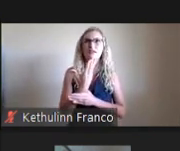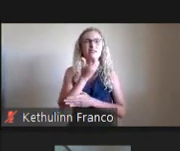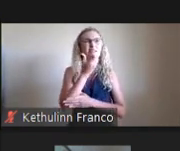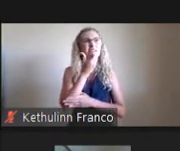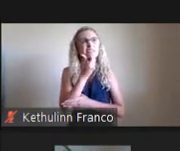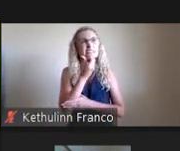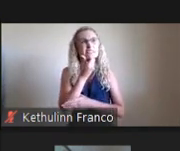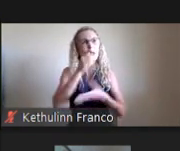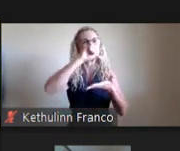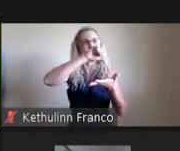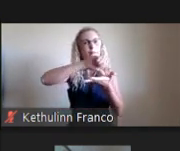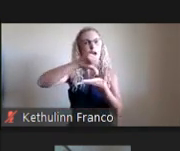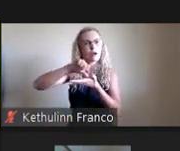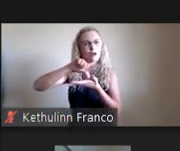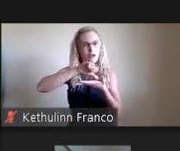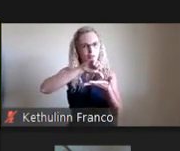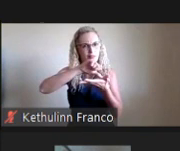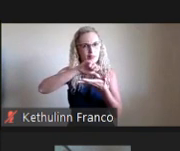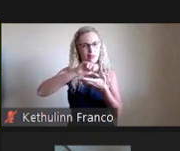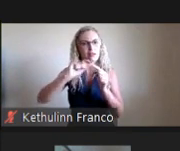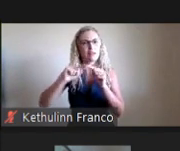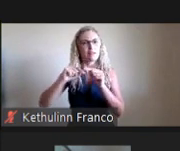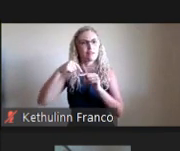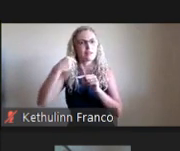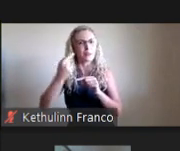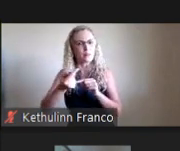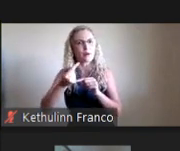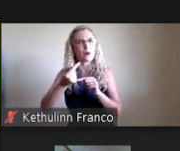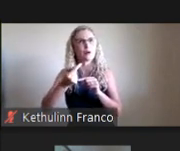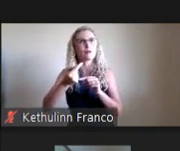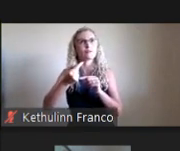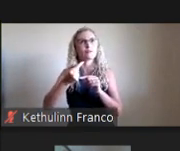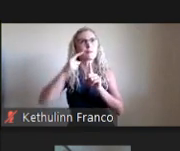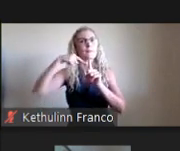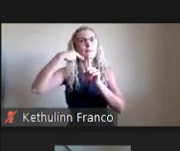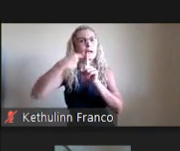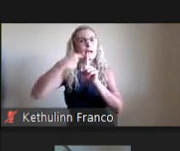E assim, professora Débora, nós temos esse privilégio,